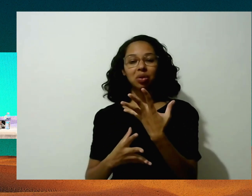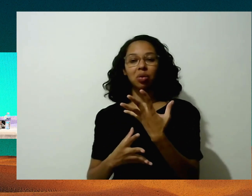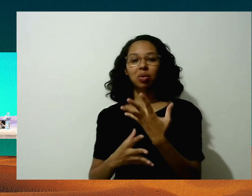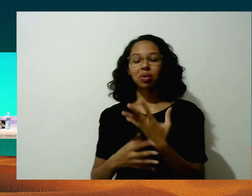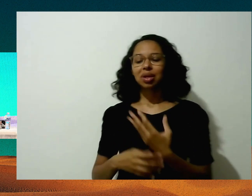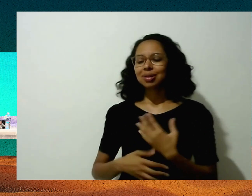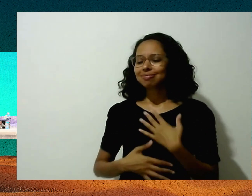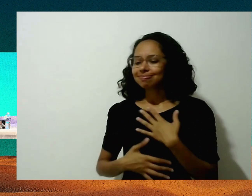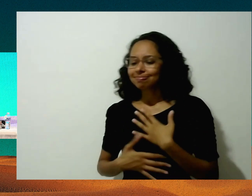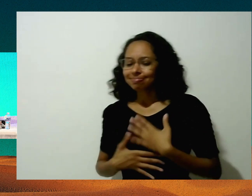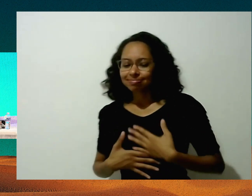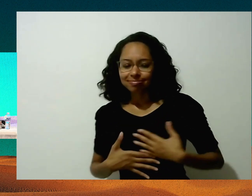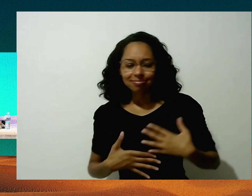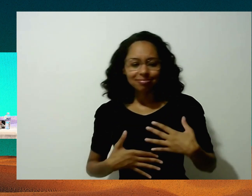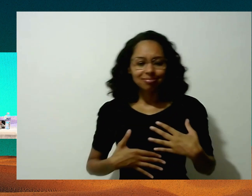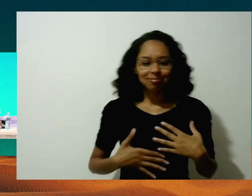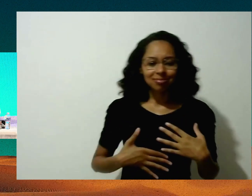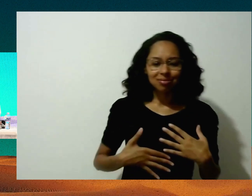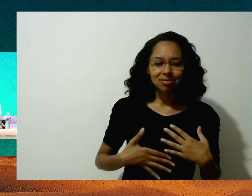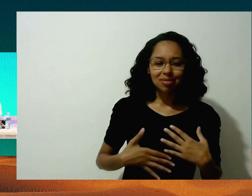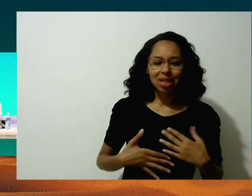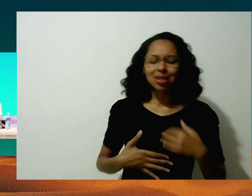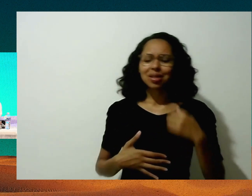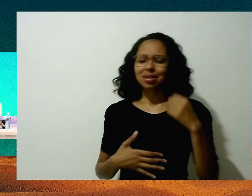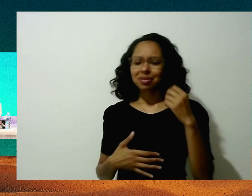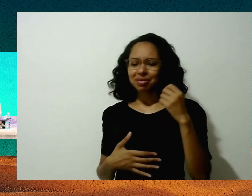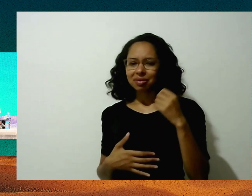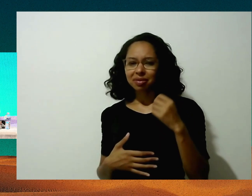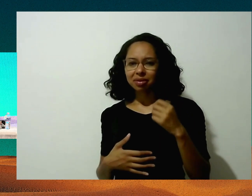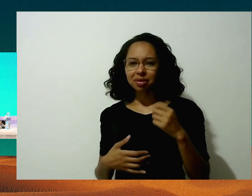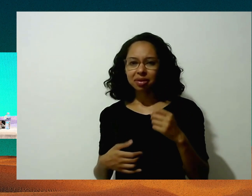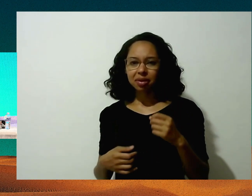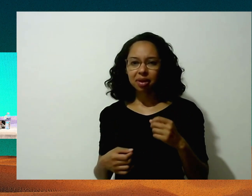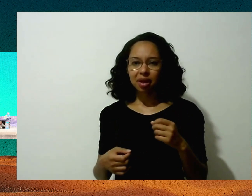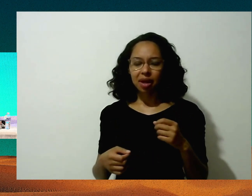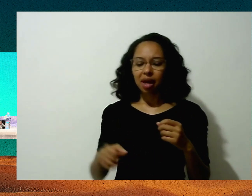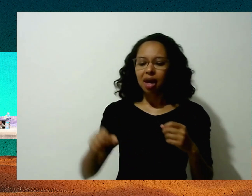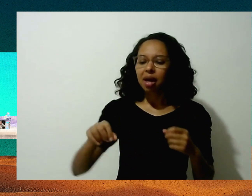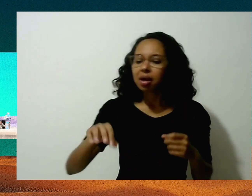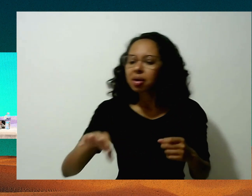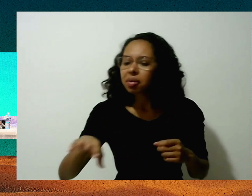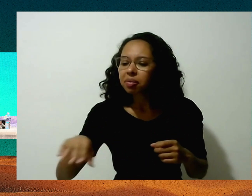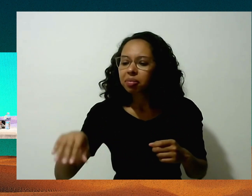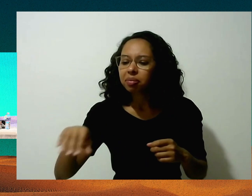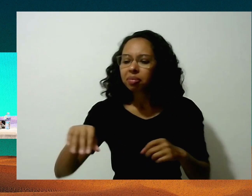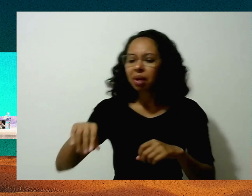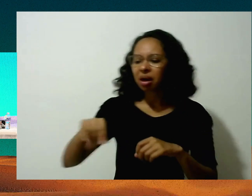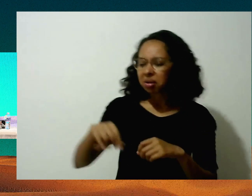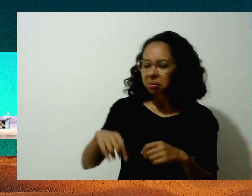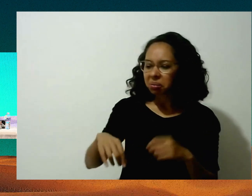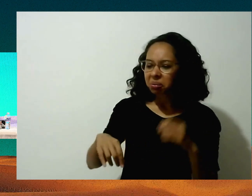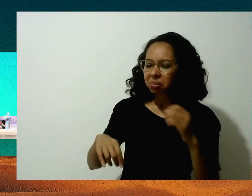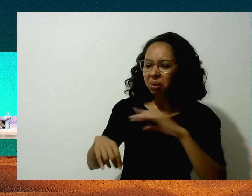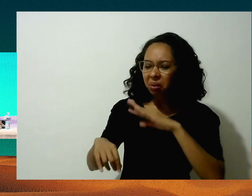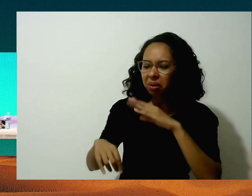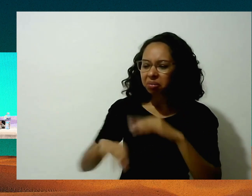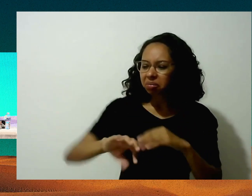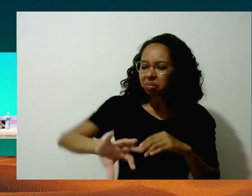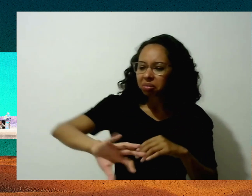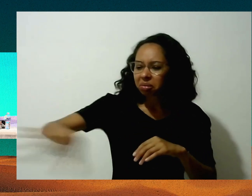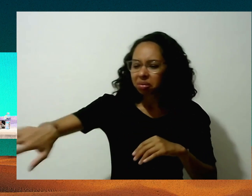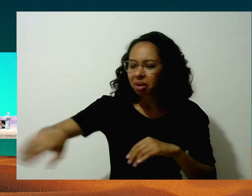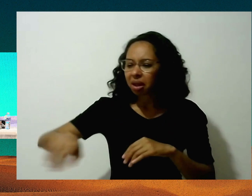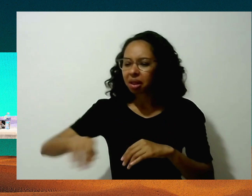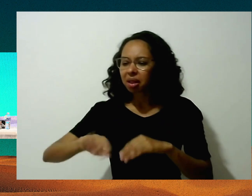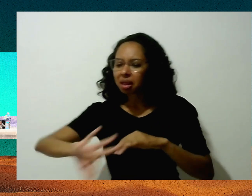não gosta, irmãos, é só mexer com o dedinho assim, ó, tum. So for God as creator, for him to cleanse a situation, it only